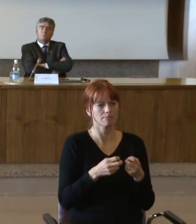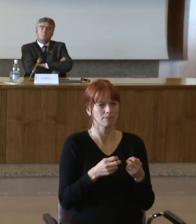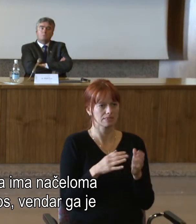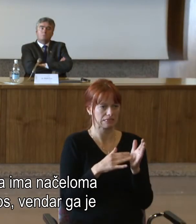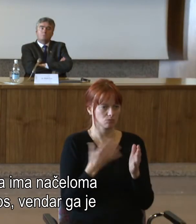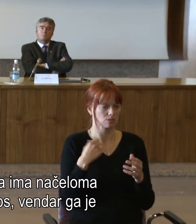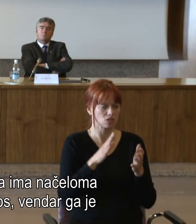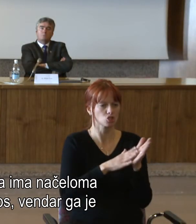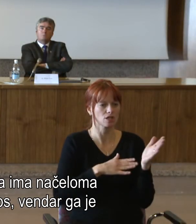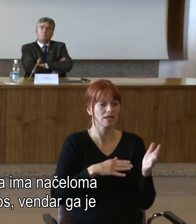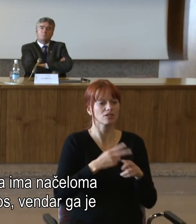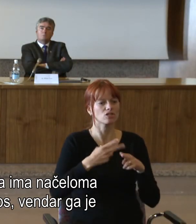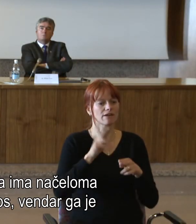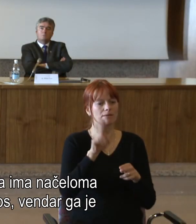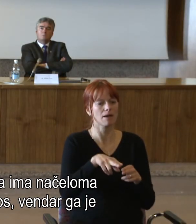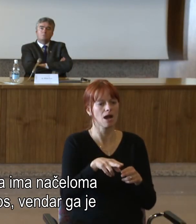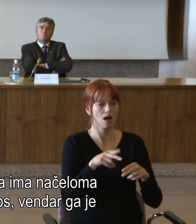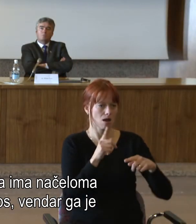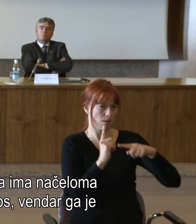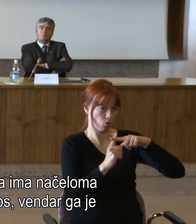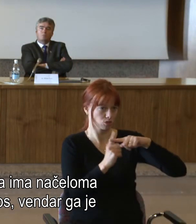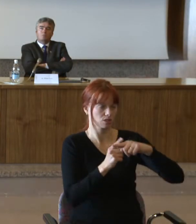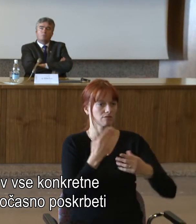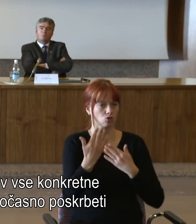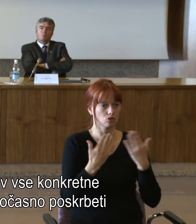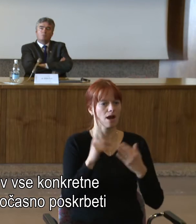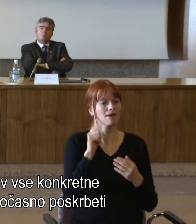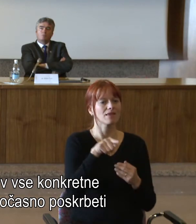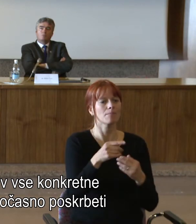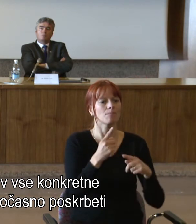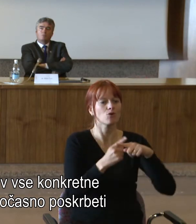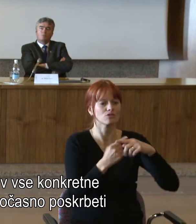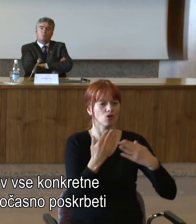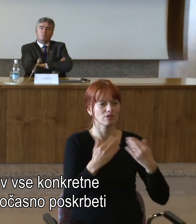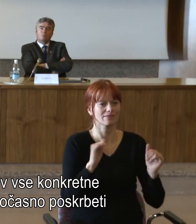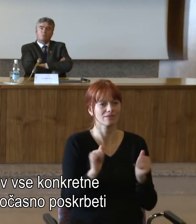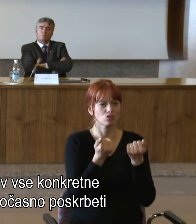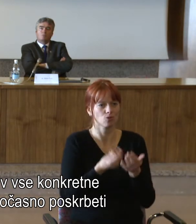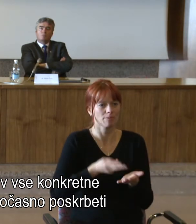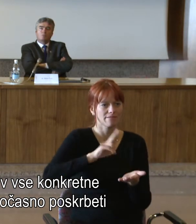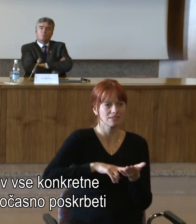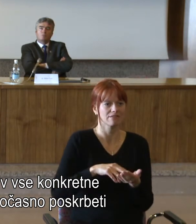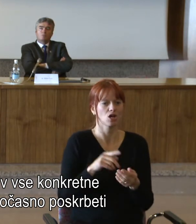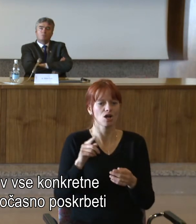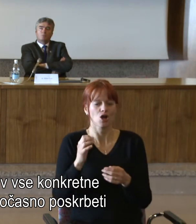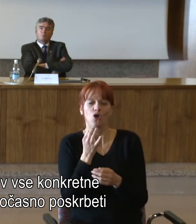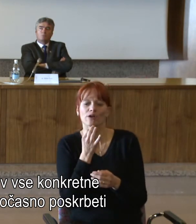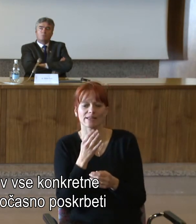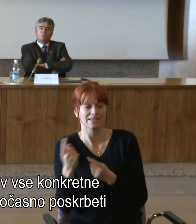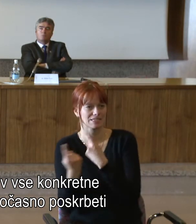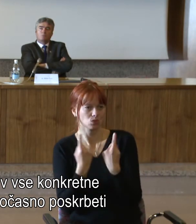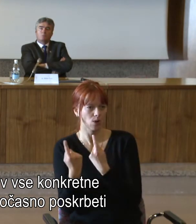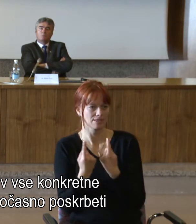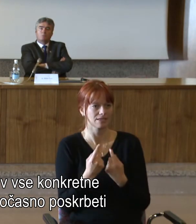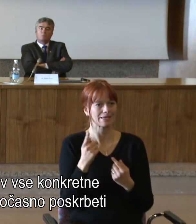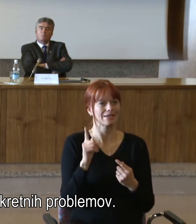Da država seveda ima načelno pozitivni odnos, ampak ta pozitivni odnos je težko prevesti v vse konkretne situacije in